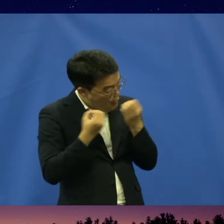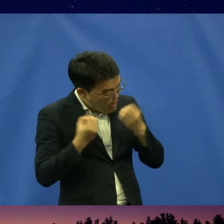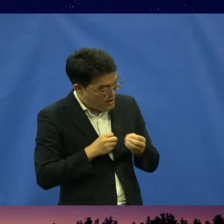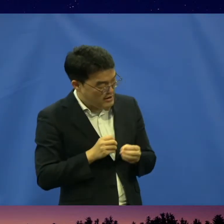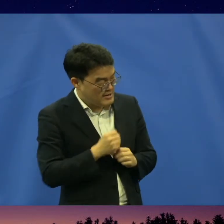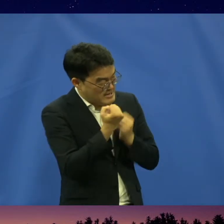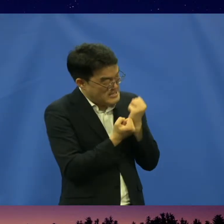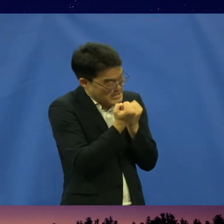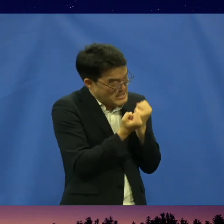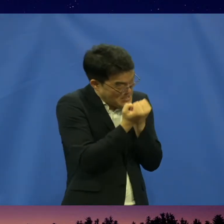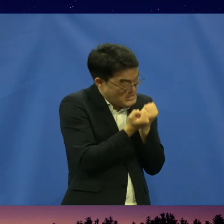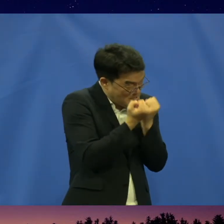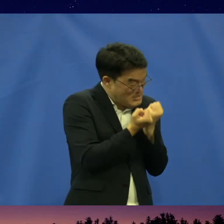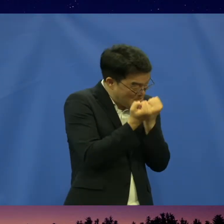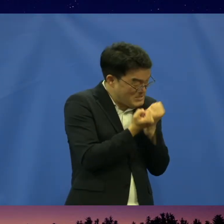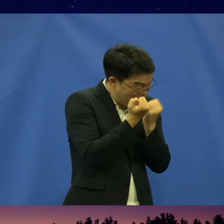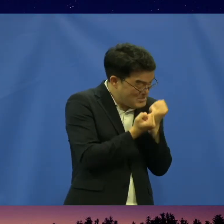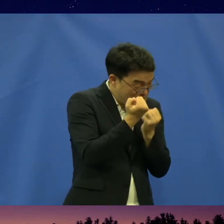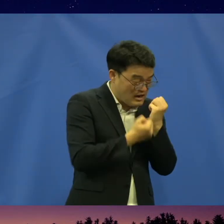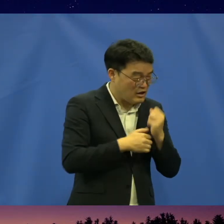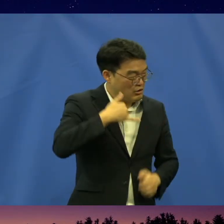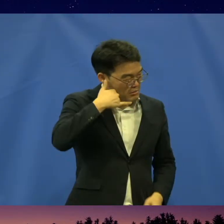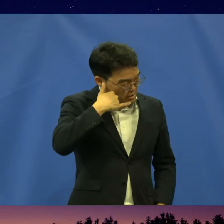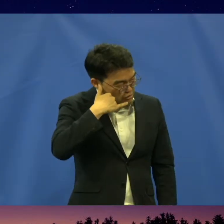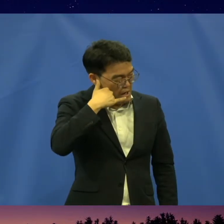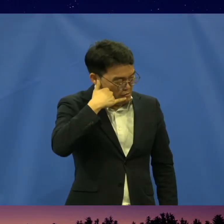자신의 결백을 주장하느라 전화통을 붙잡고 막